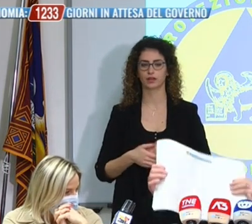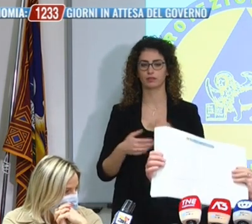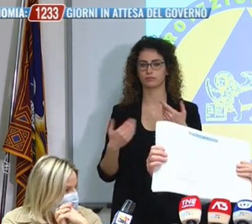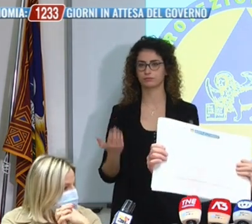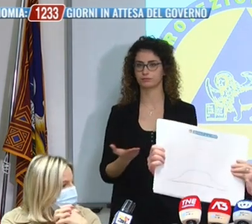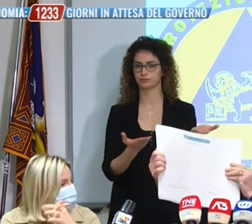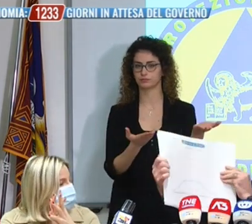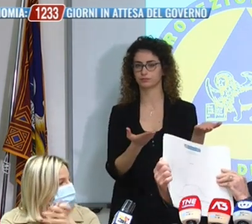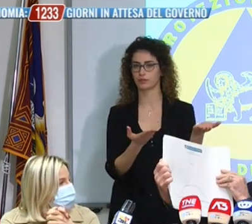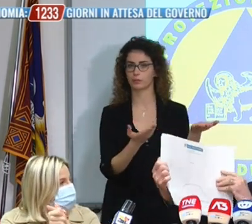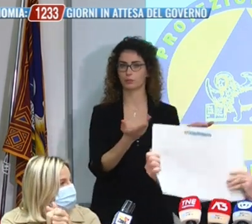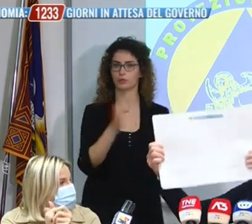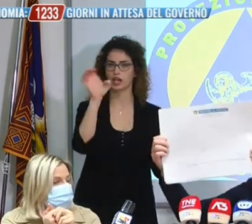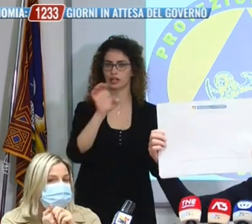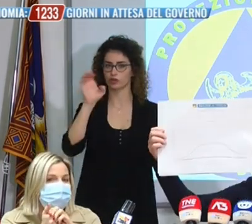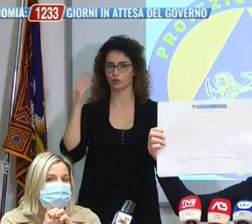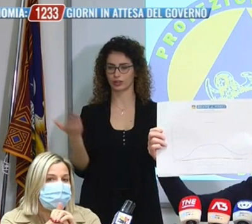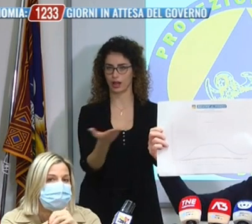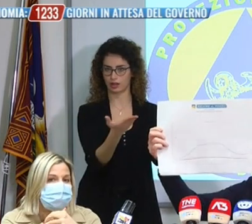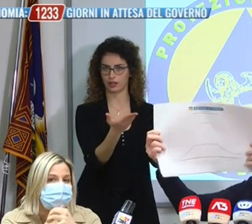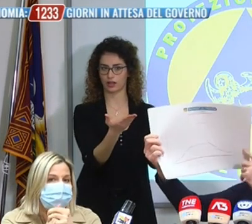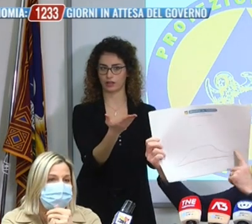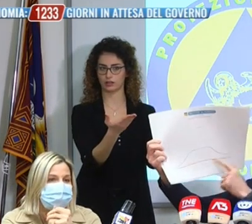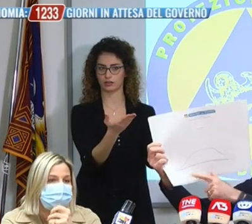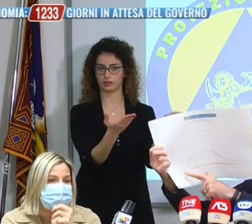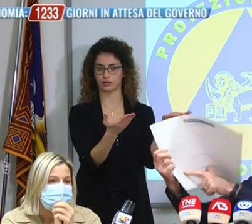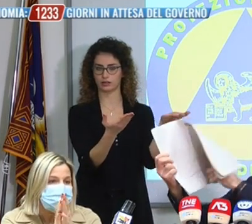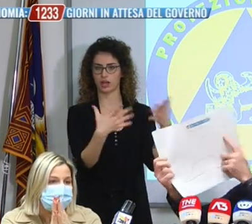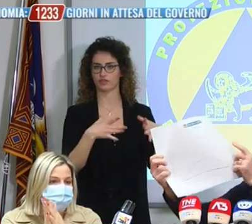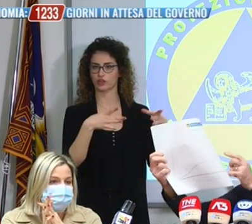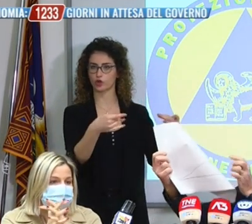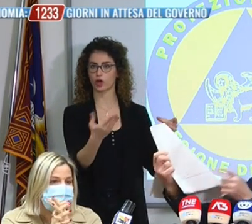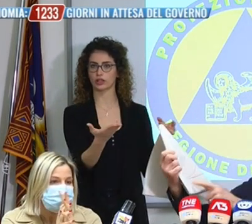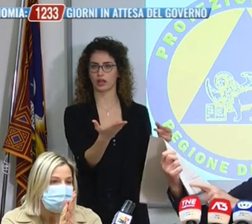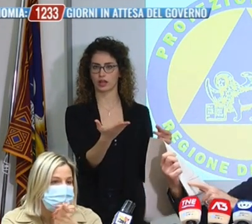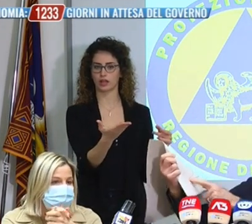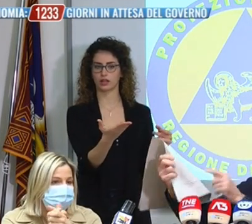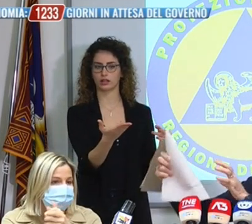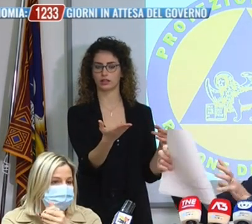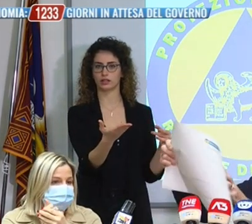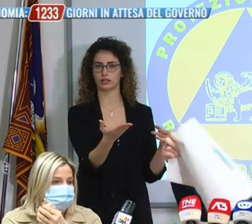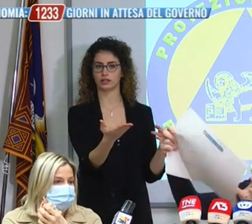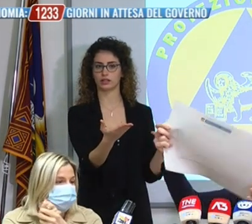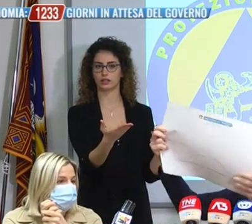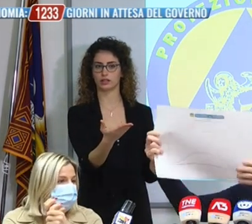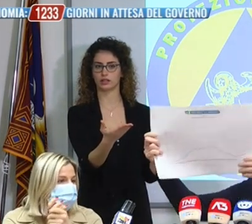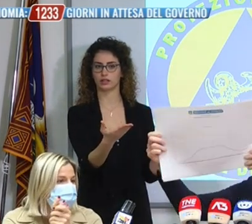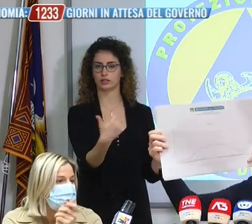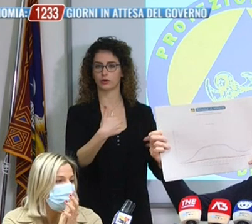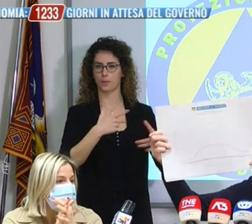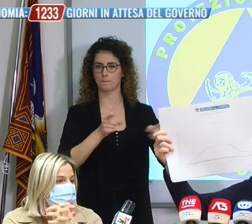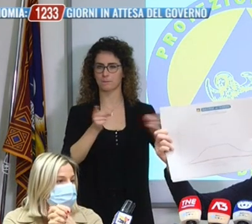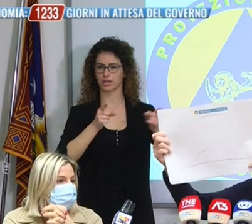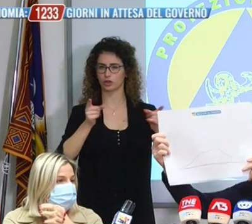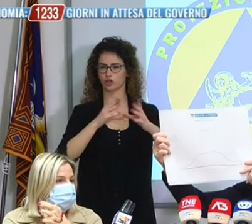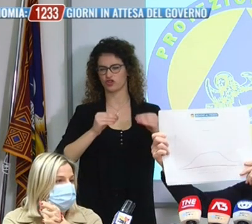se vedete, quella regionale è questa. Vedete, questa è l'infezione. L'ultima infezione è quella di dicembre,